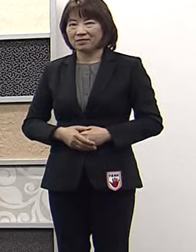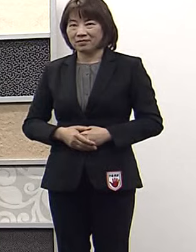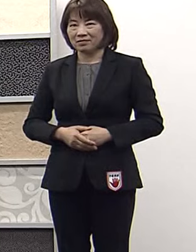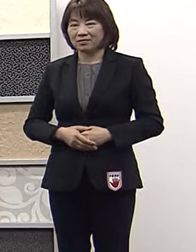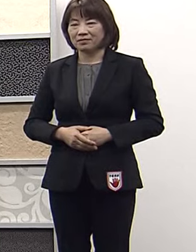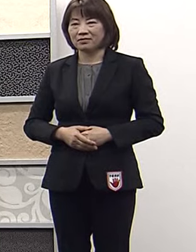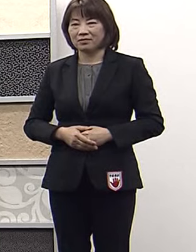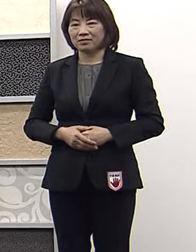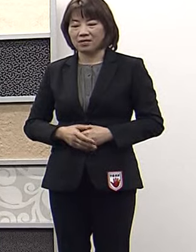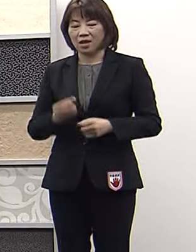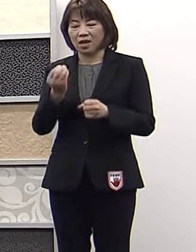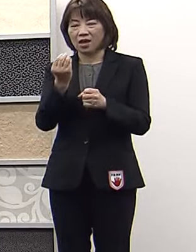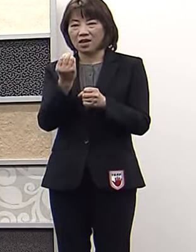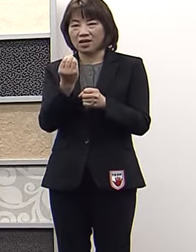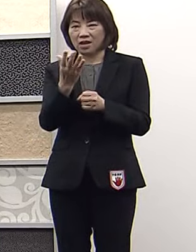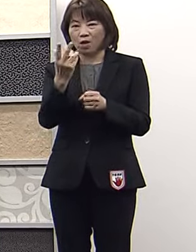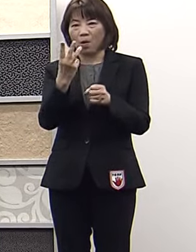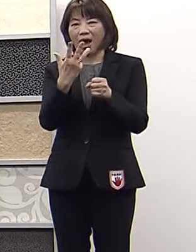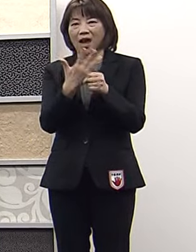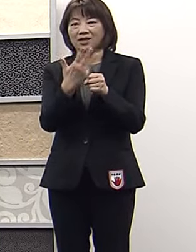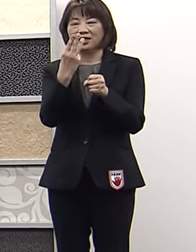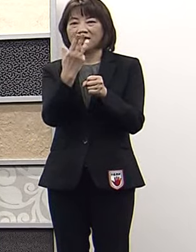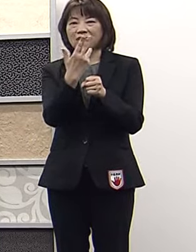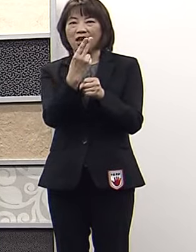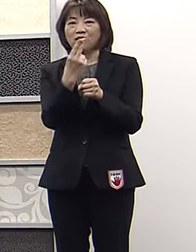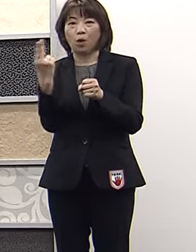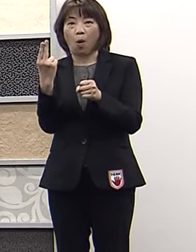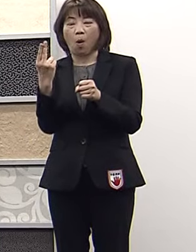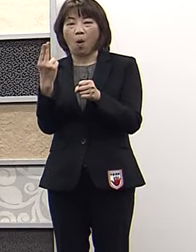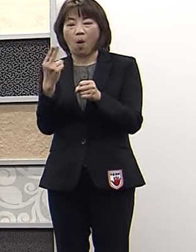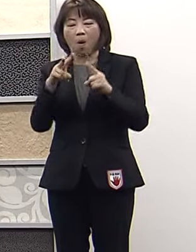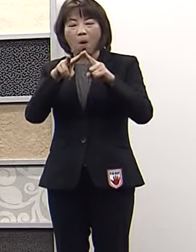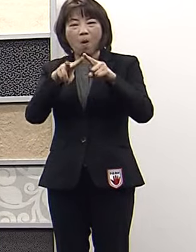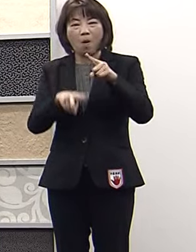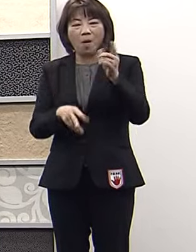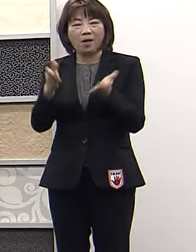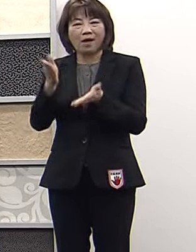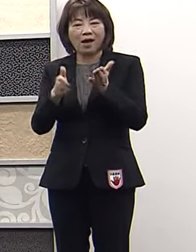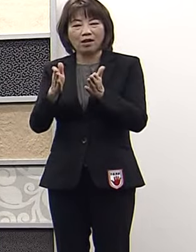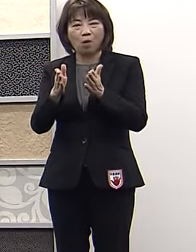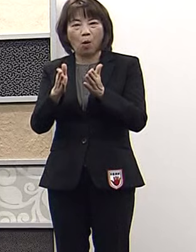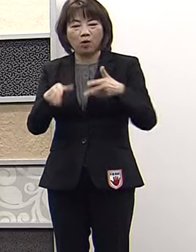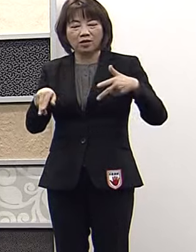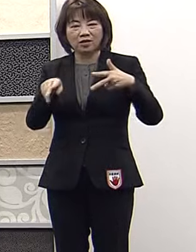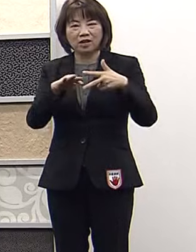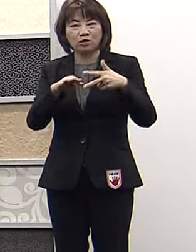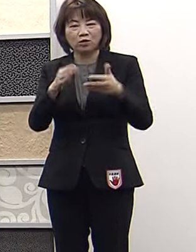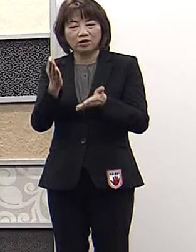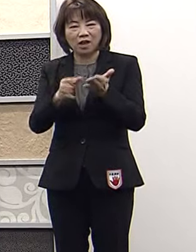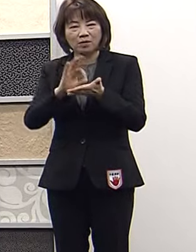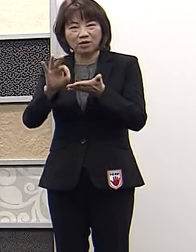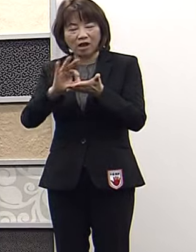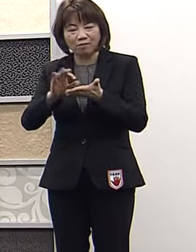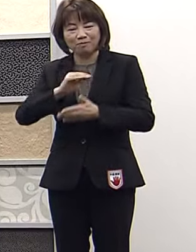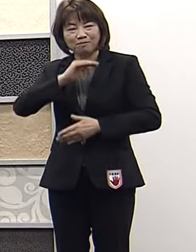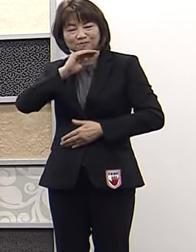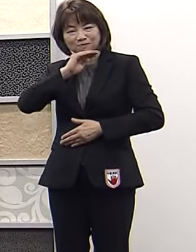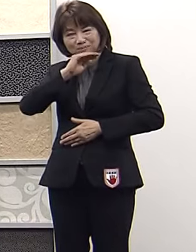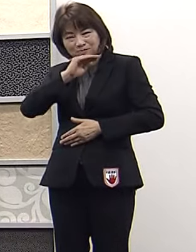今その令和8年度に向けまして、介護待機ゼロ社会を、作っていこう。したがってその